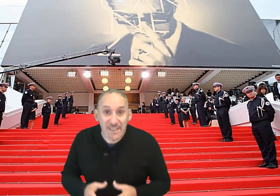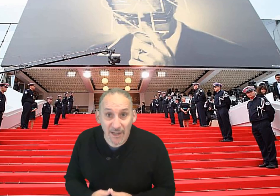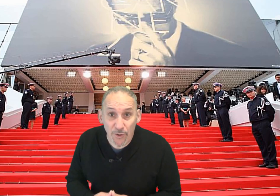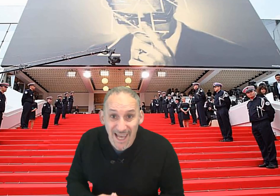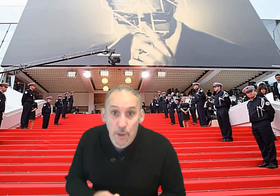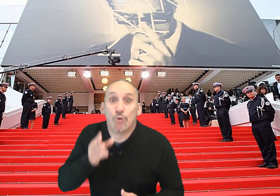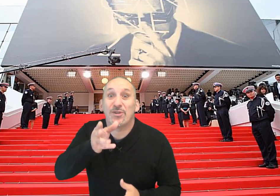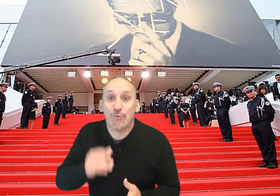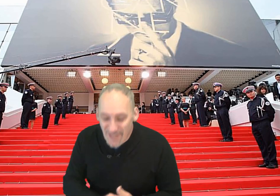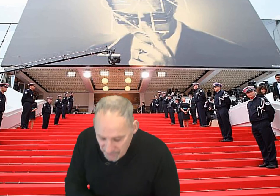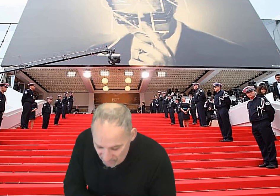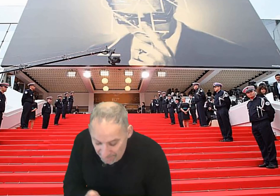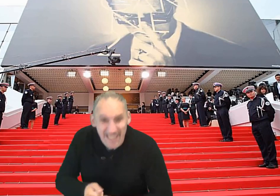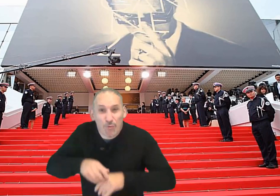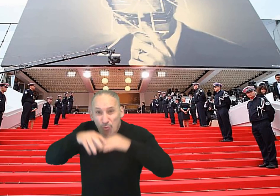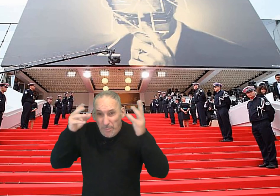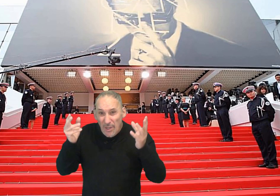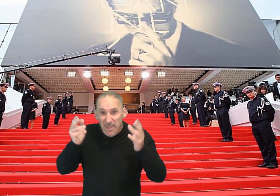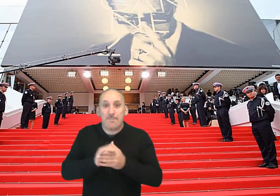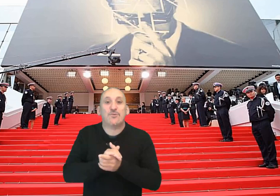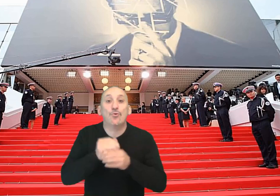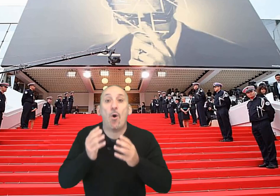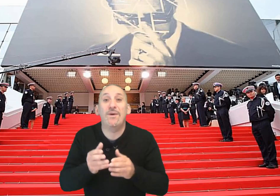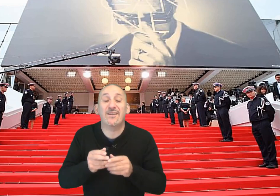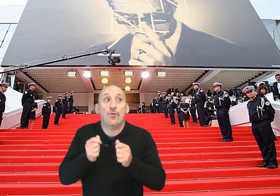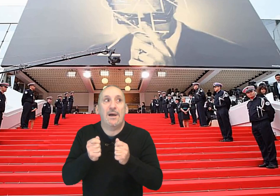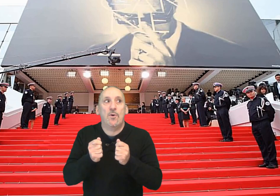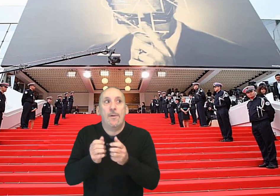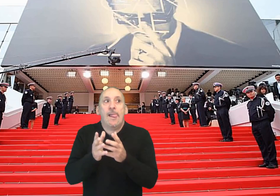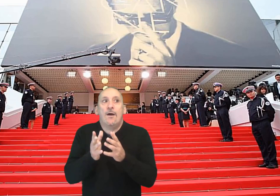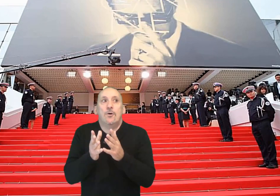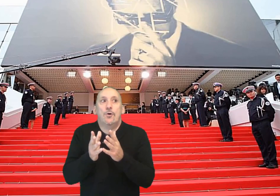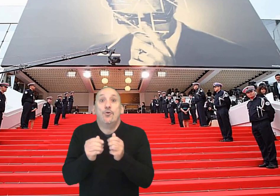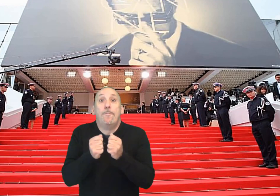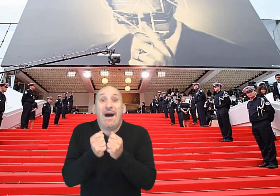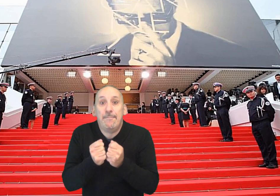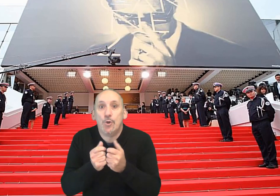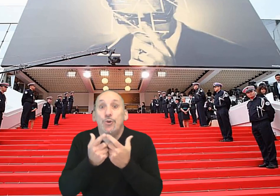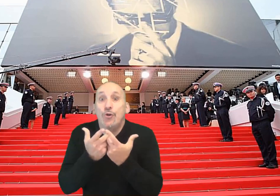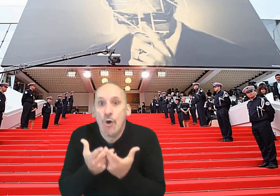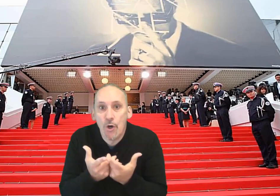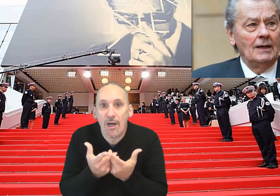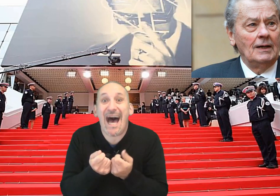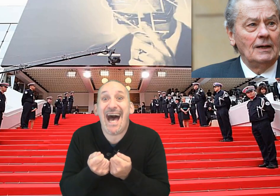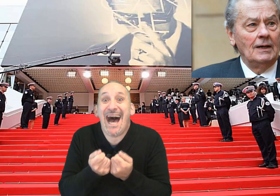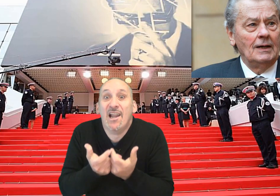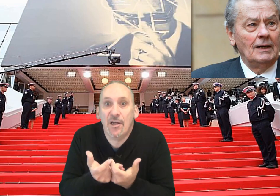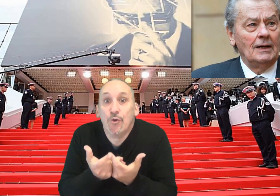au Festival de Cannes, le 72e, je vous le rappelle, il y a toute une polémique parce qu'on doit remettre normalement une palme d'honneur à Alain